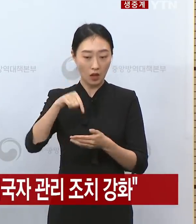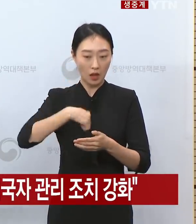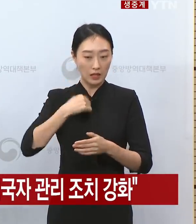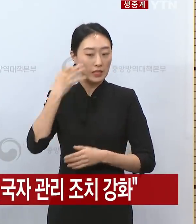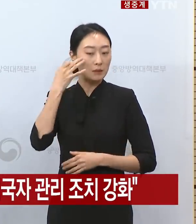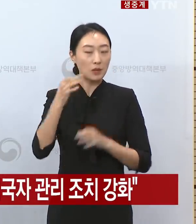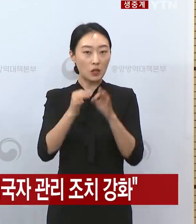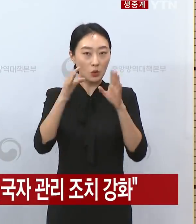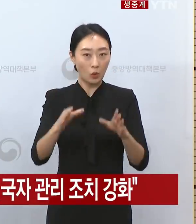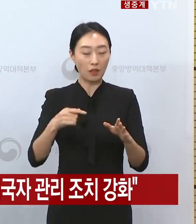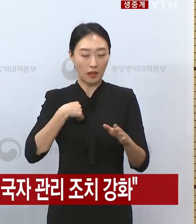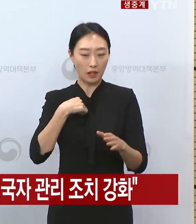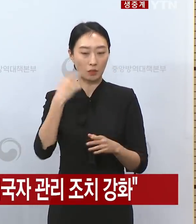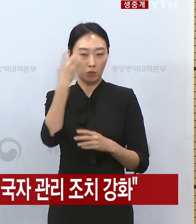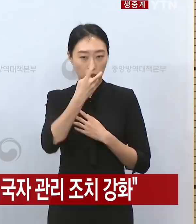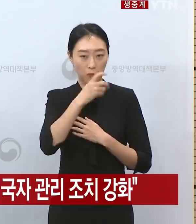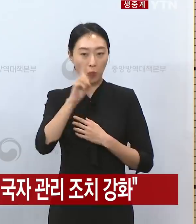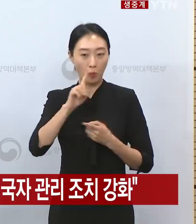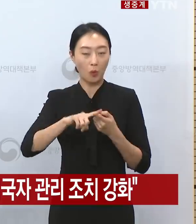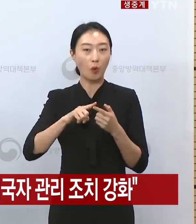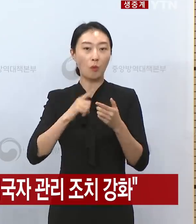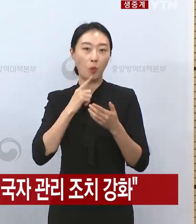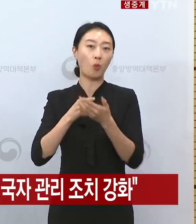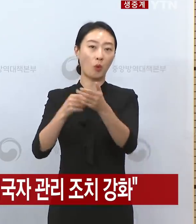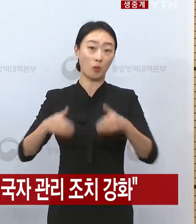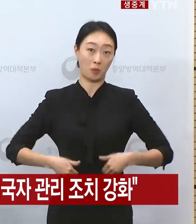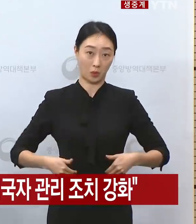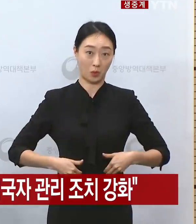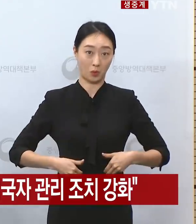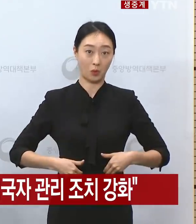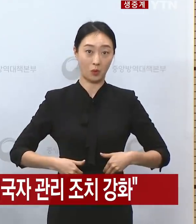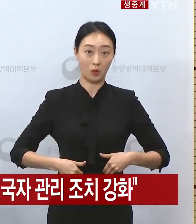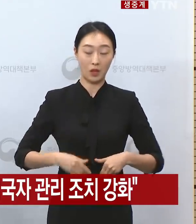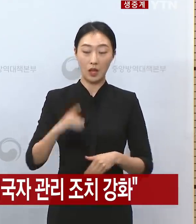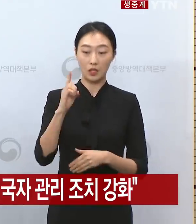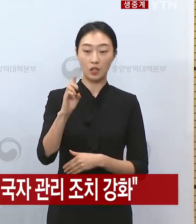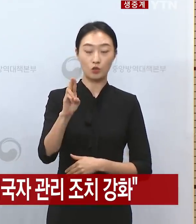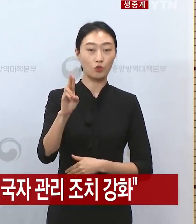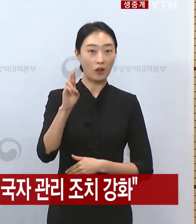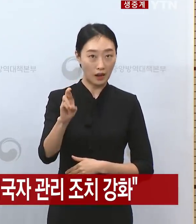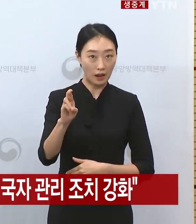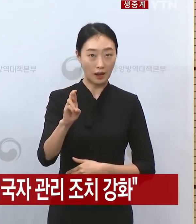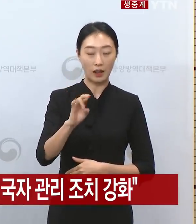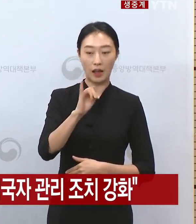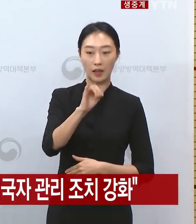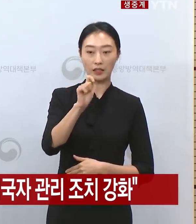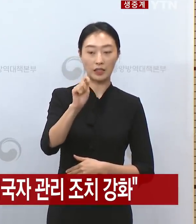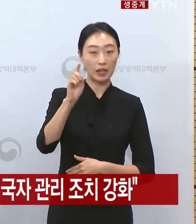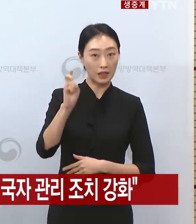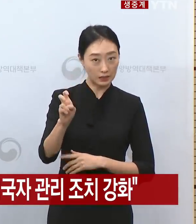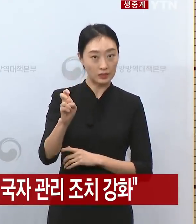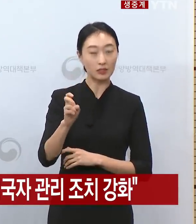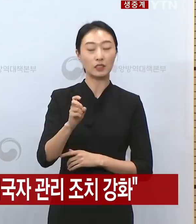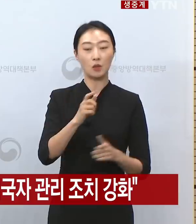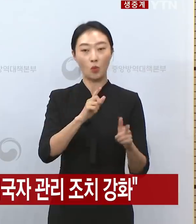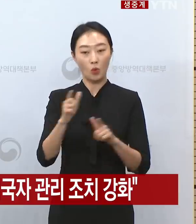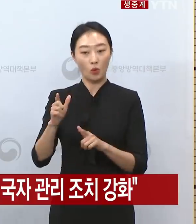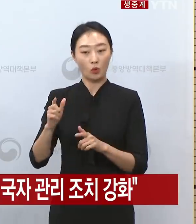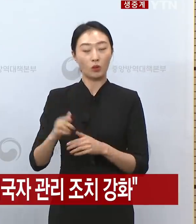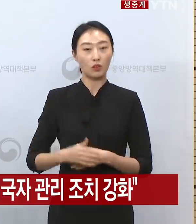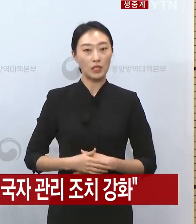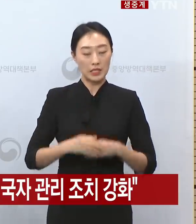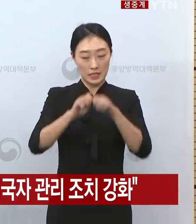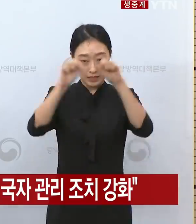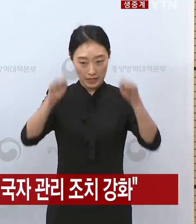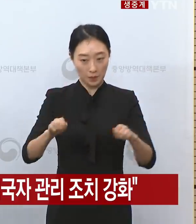제출하여야 합니다. 또한 해당 국가 입국자에 관한 정보는 DUR, ITS, 수진자 자격조회